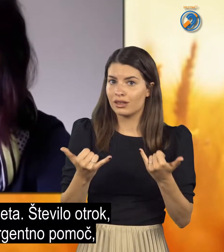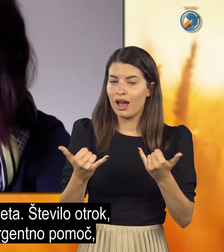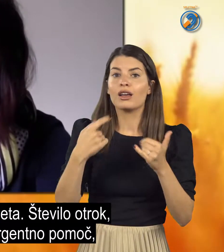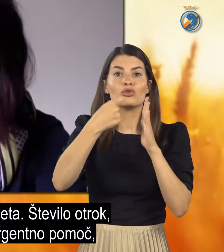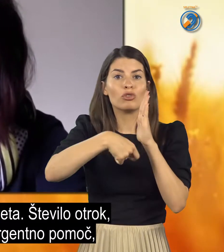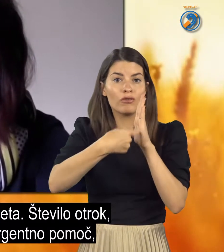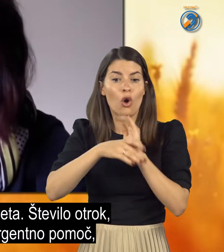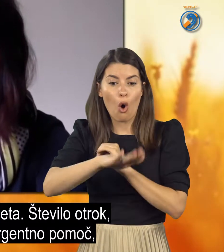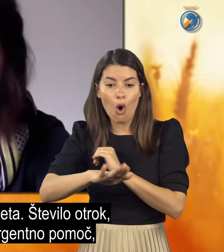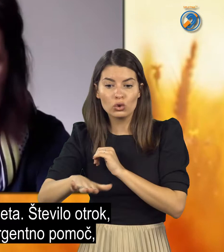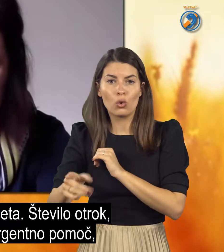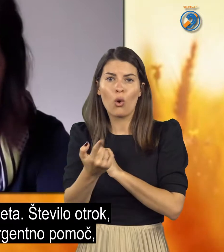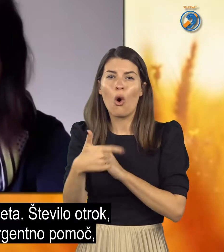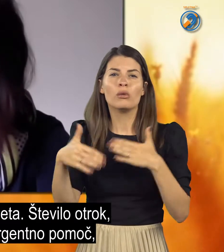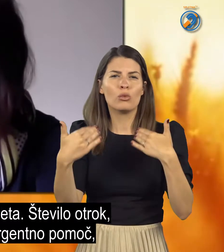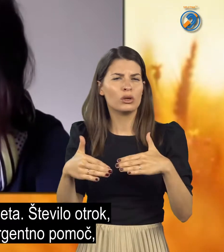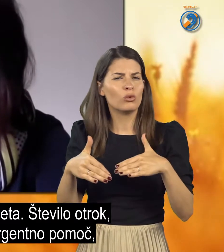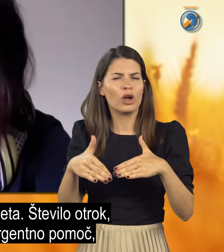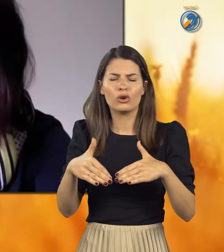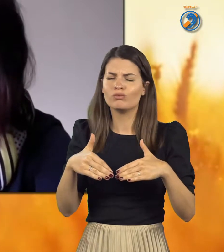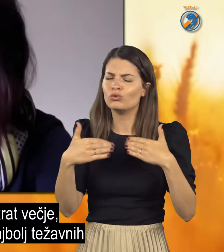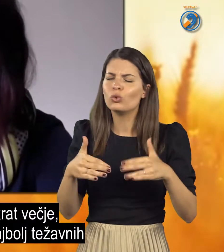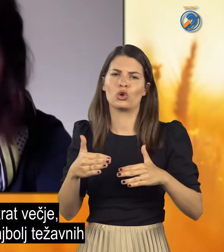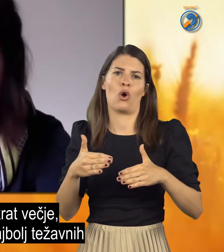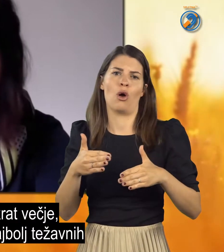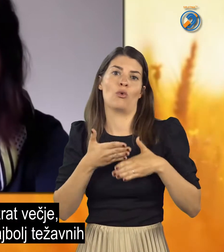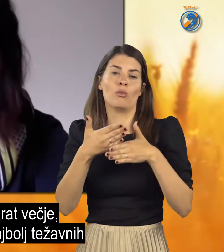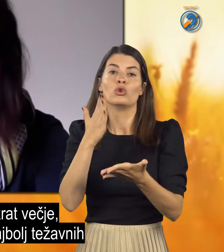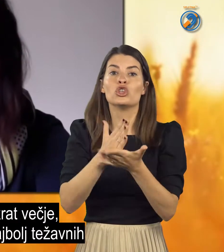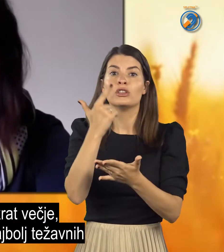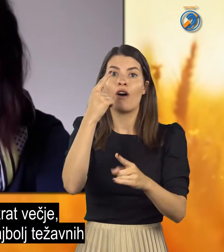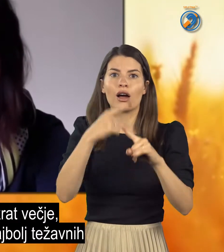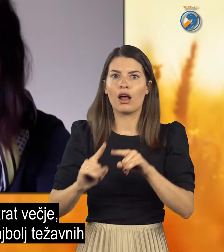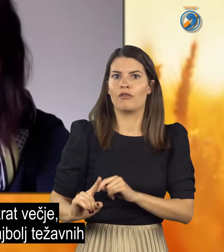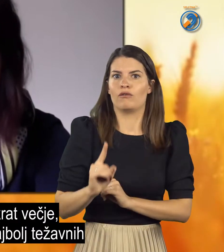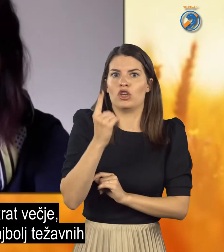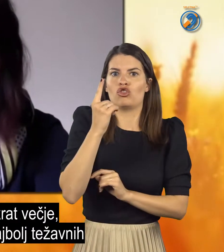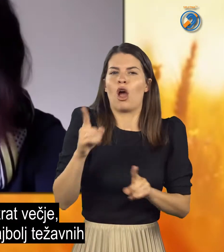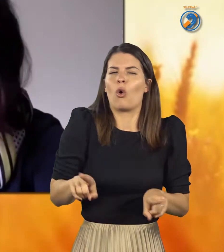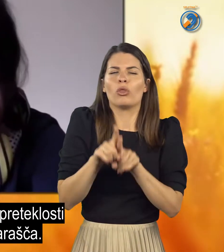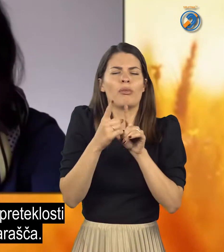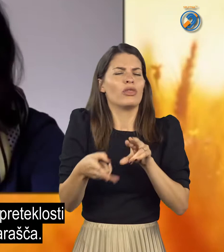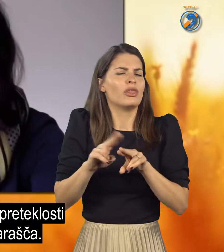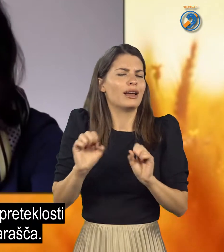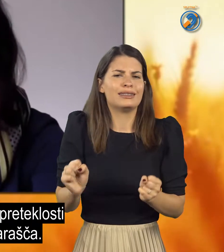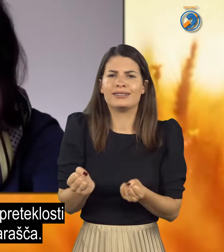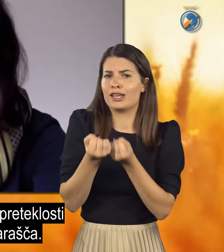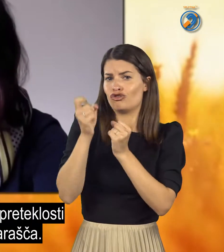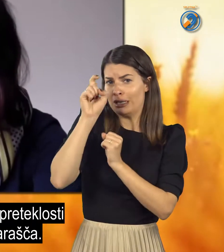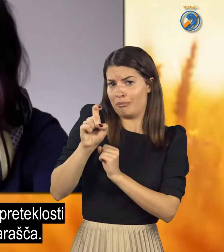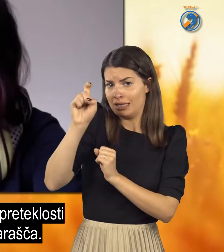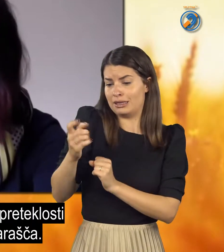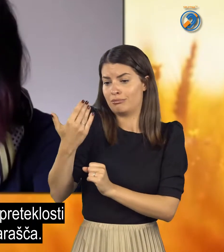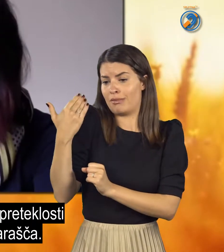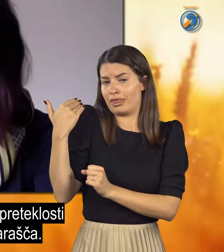število otrok, ki potrebuje urgentno pomoč, že 2-krat višje, kot je bilo v najbolj težavnih mesecih v